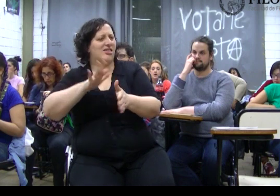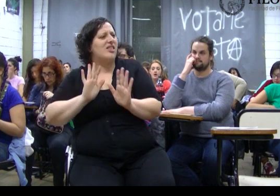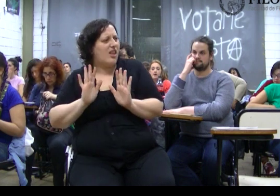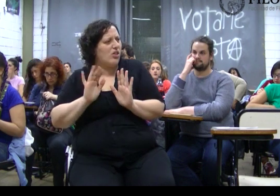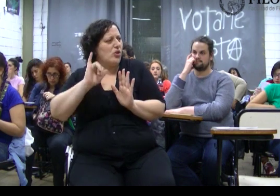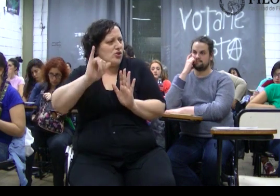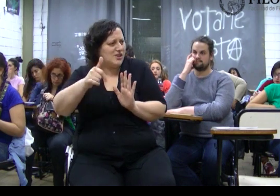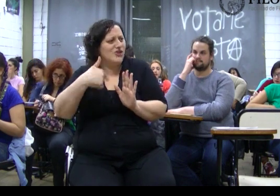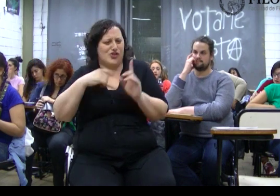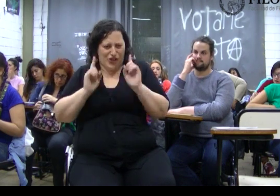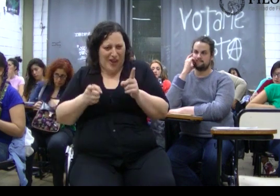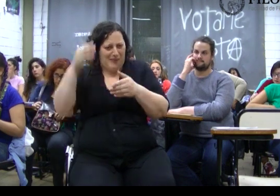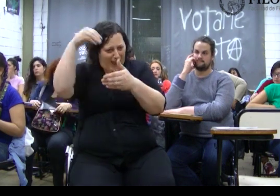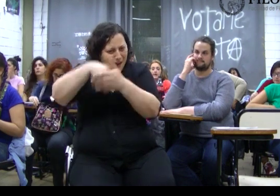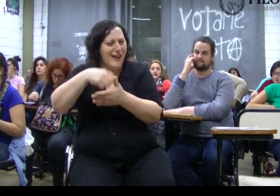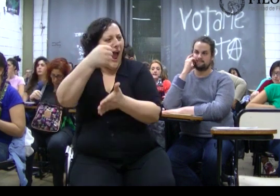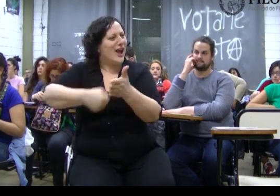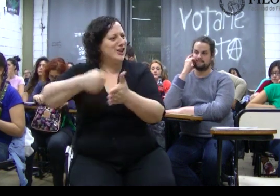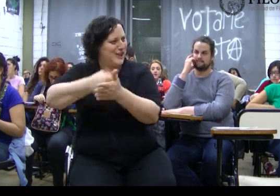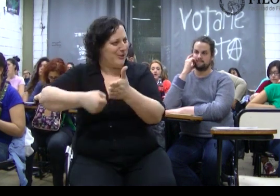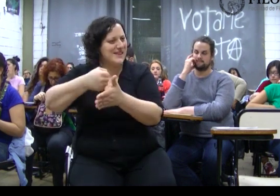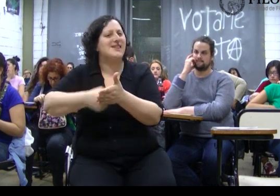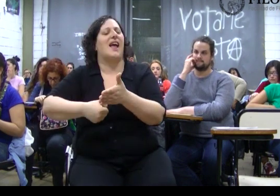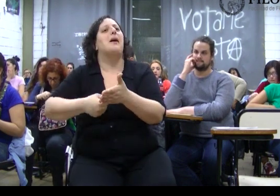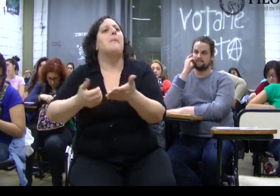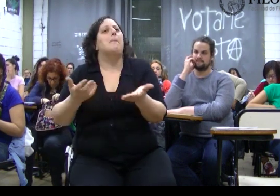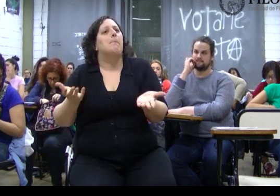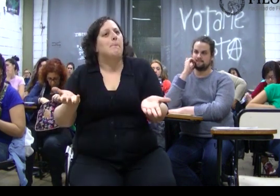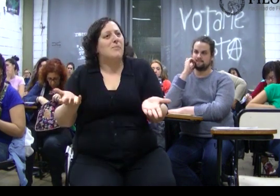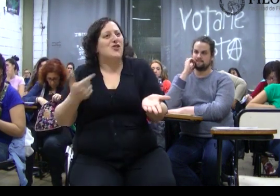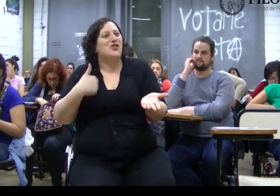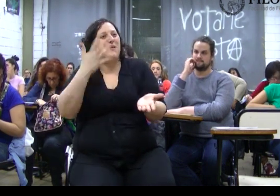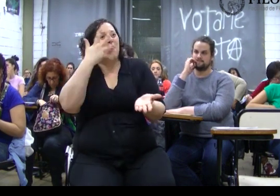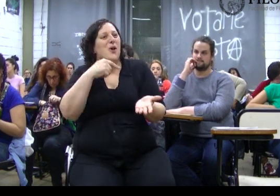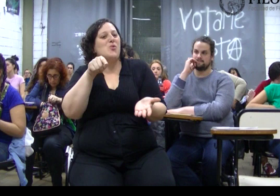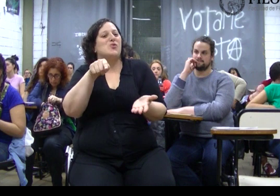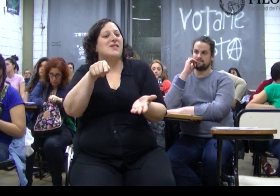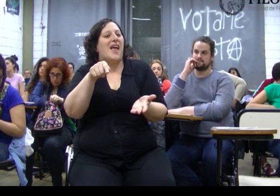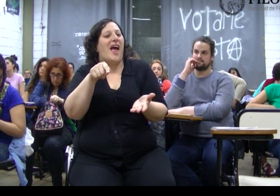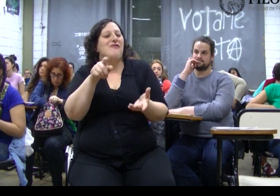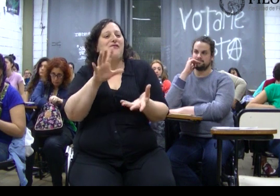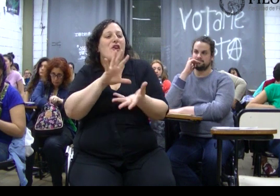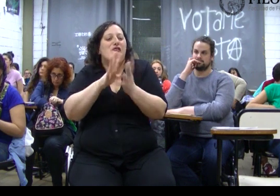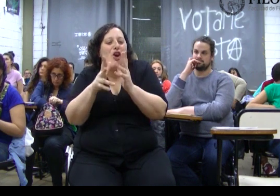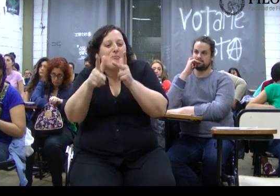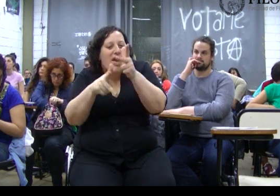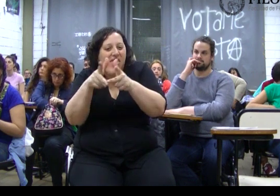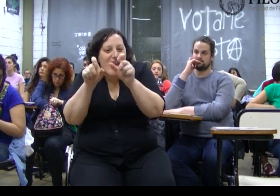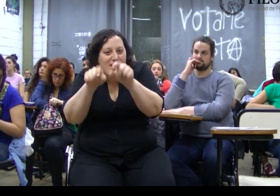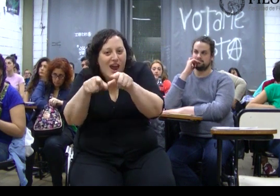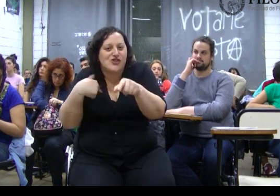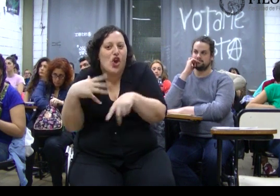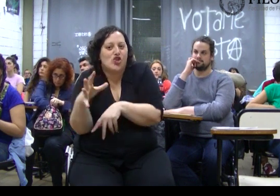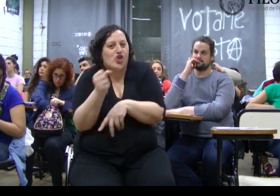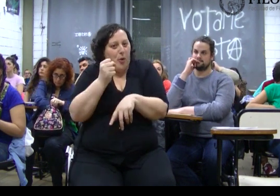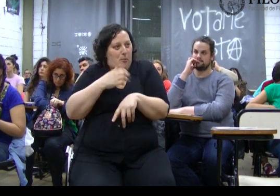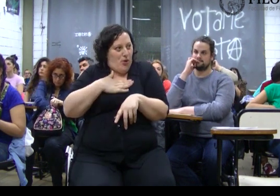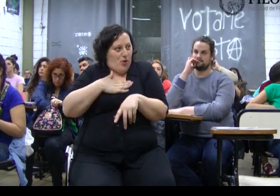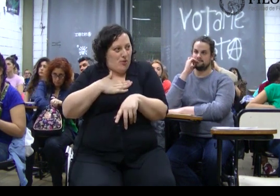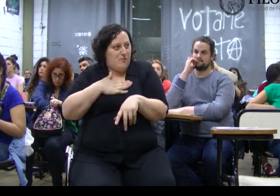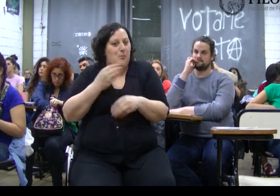yo también soy una activista y entonces me gusta tomar las formas en las que las propias comunidades se nombran.